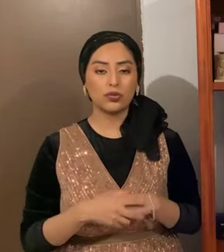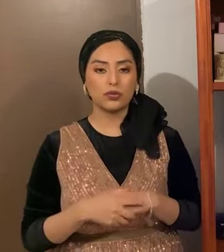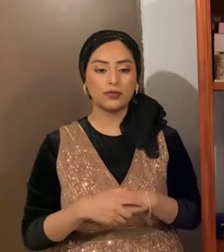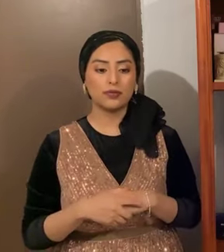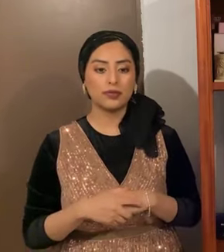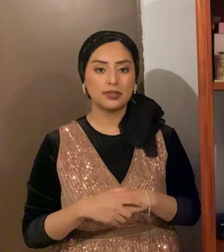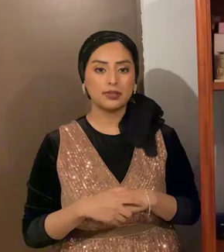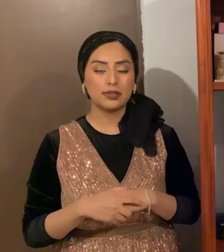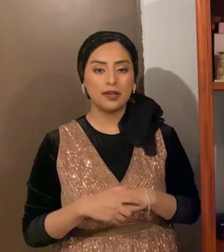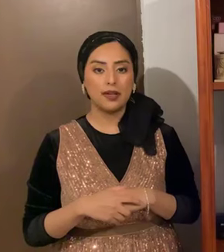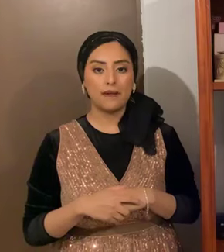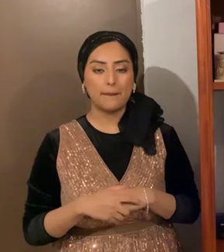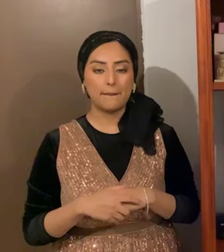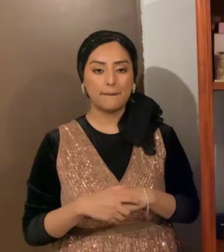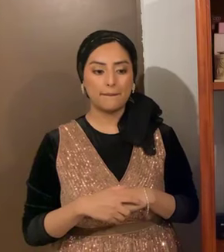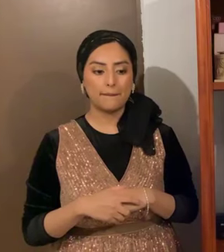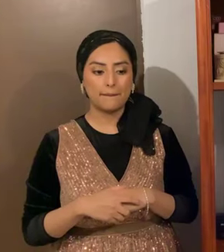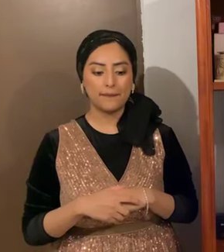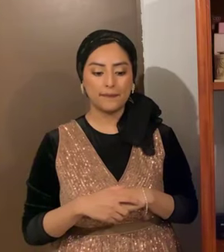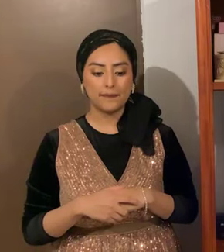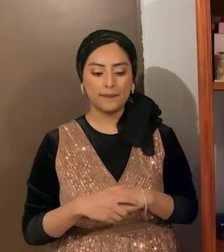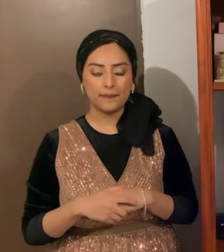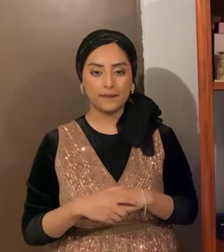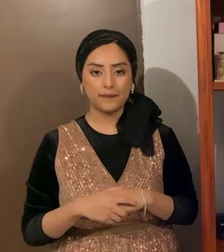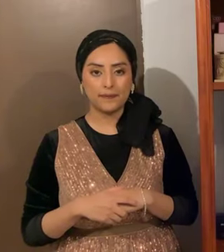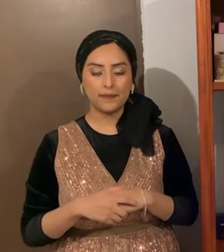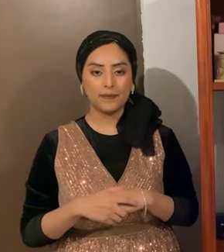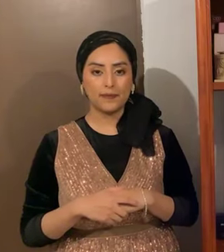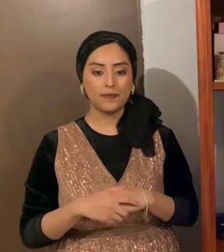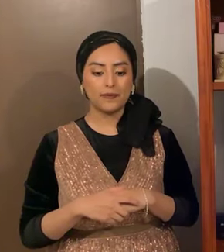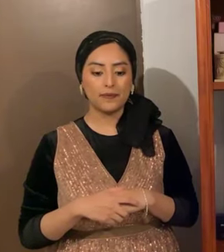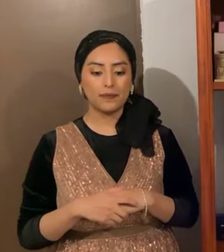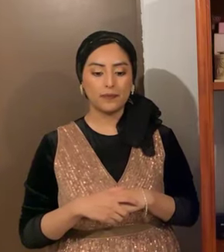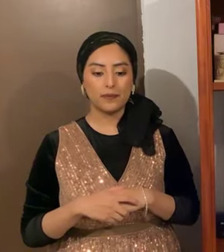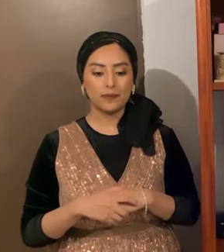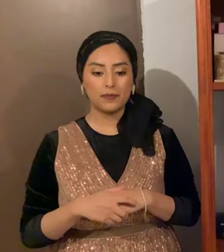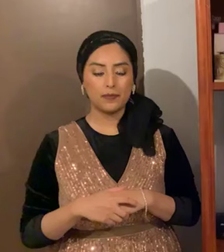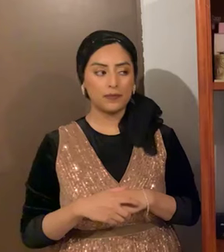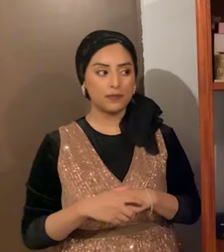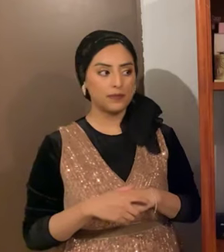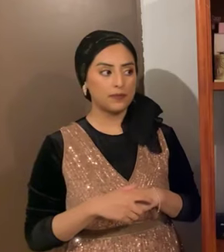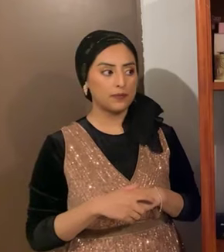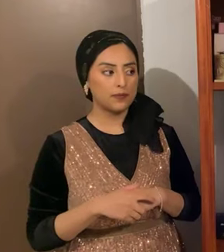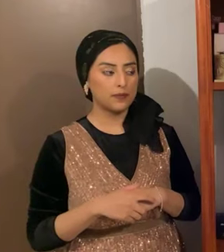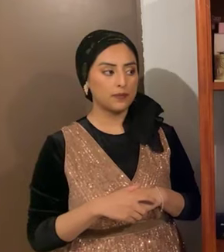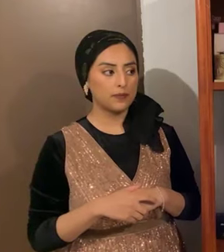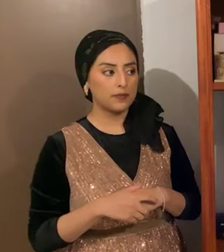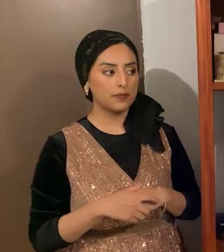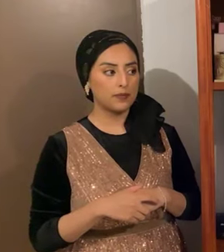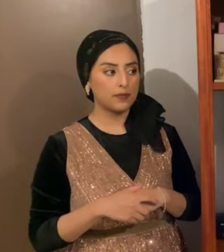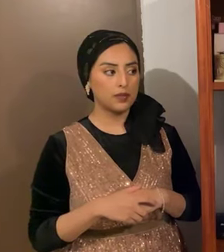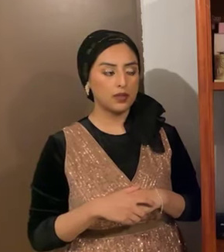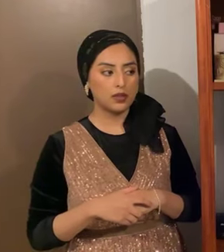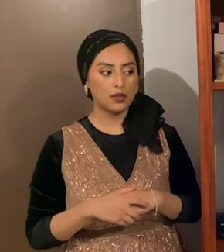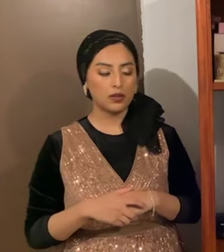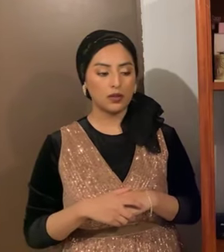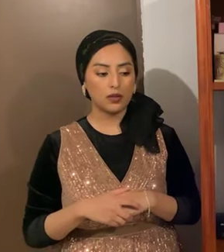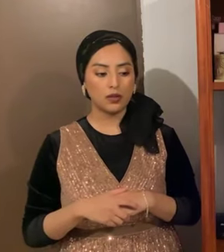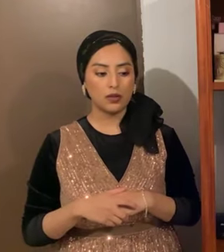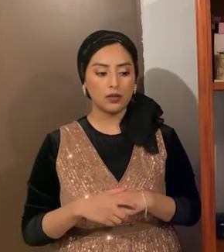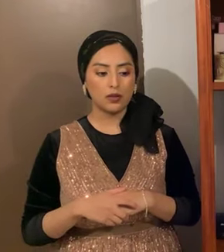pasar. Fílmenlo, por favor. Vamos a pasar esa transmisión